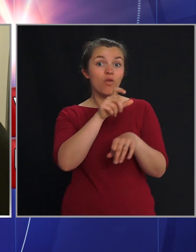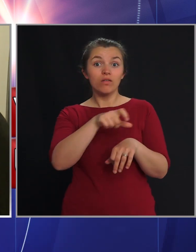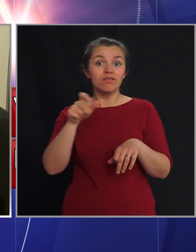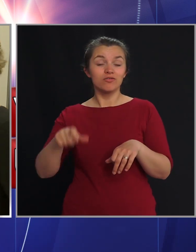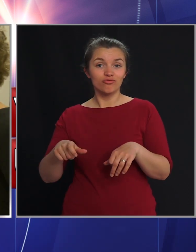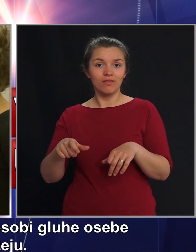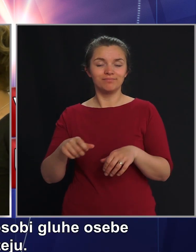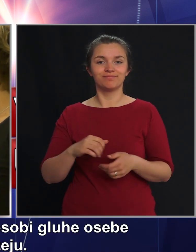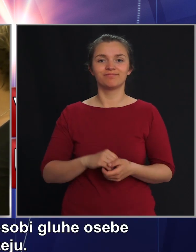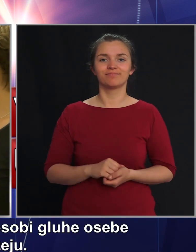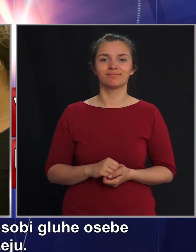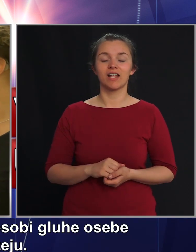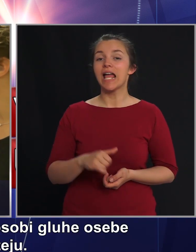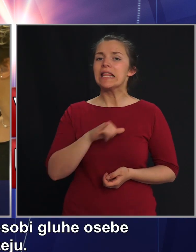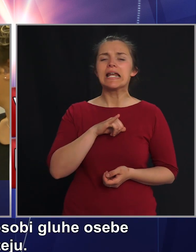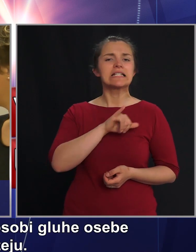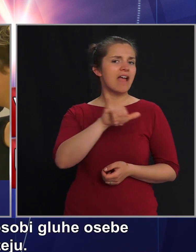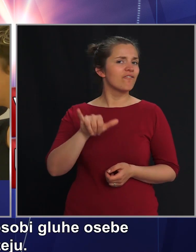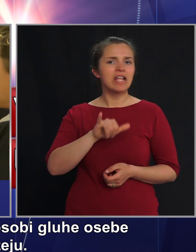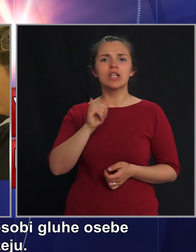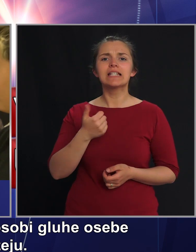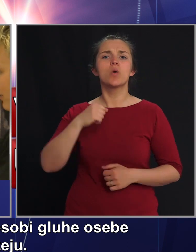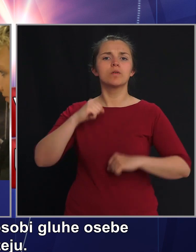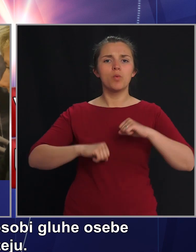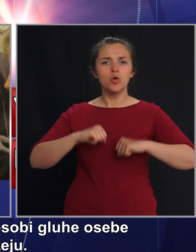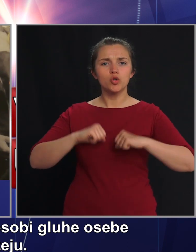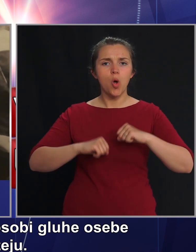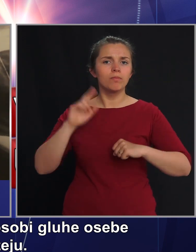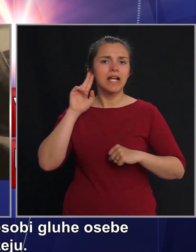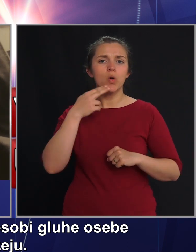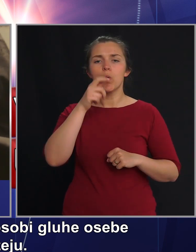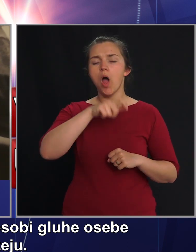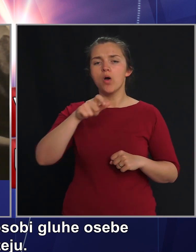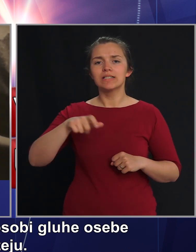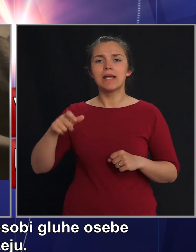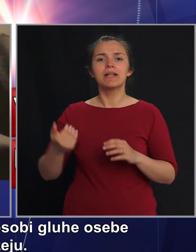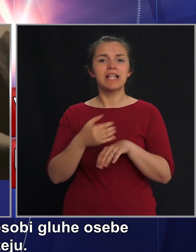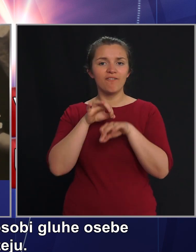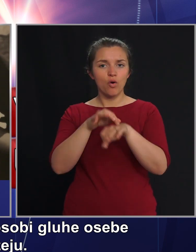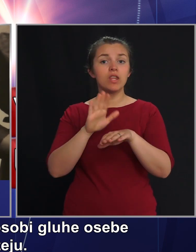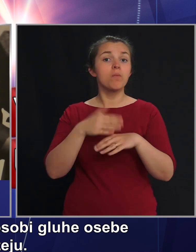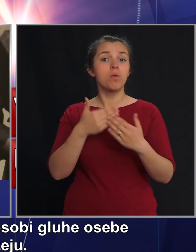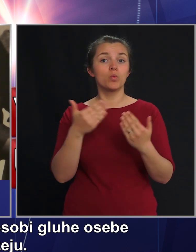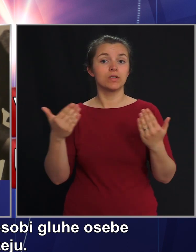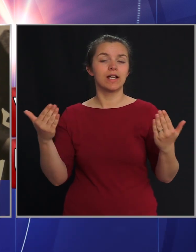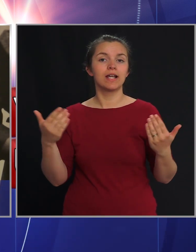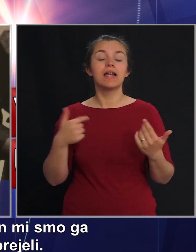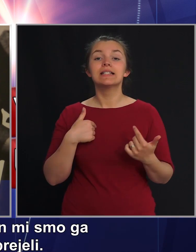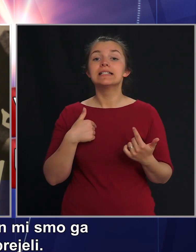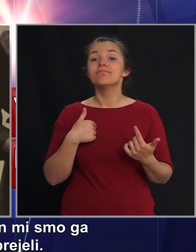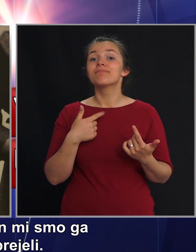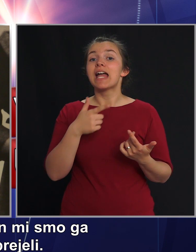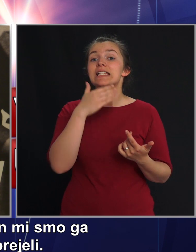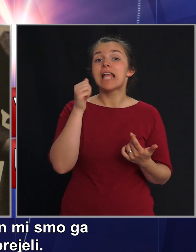vodiča? Interes je vedno, da se pač usposobi gluhe osebe za vodenje po muzeju.